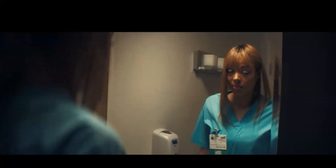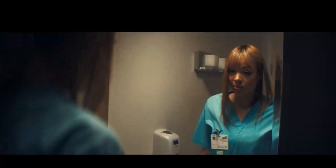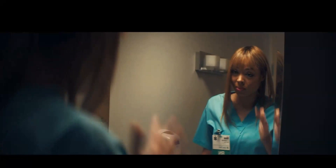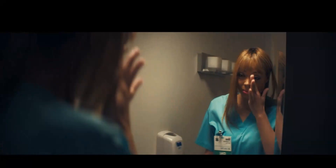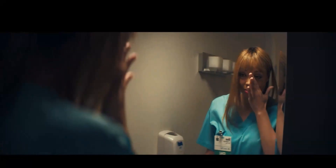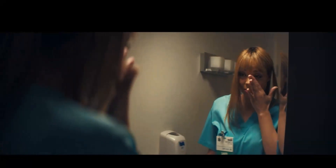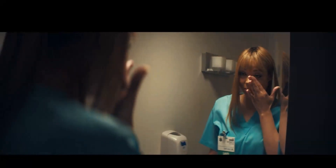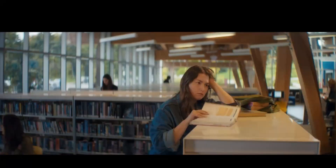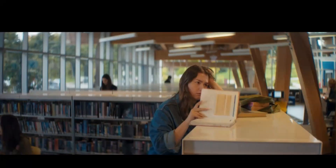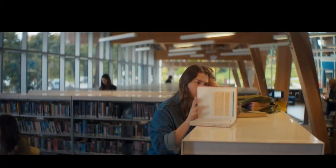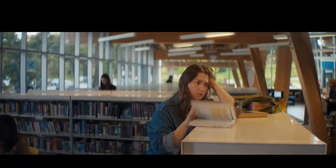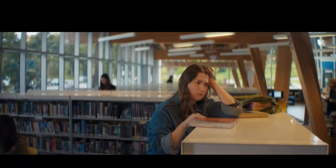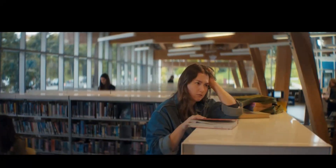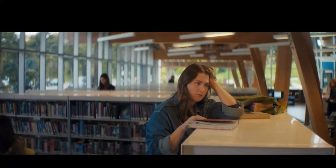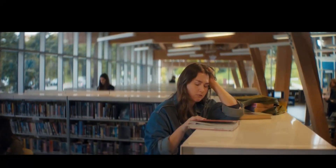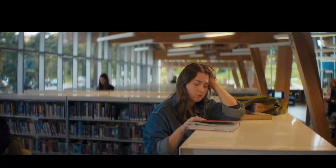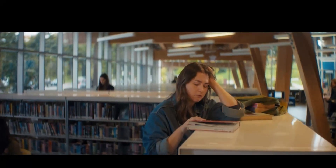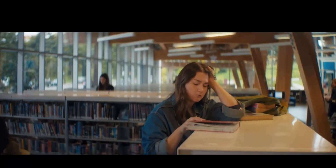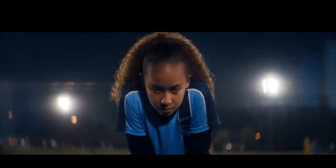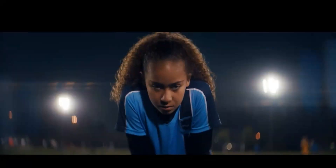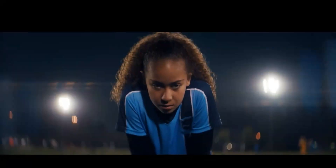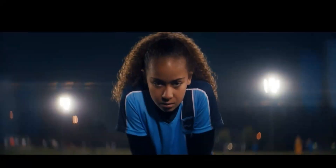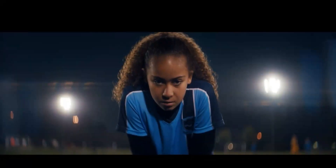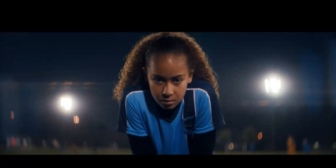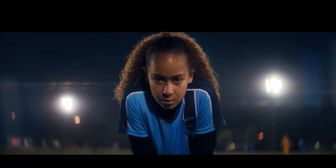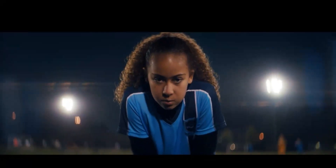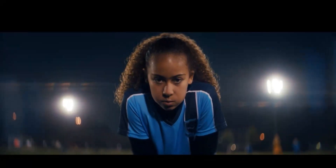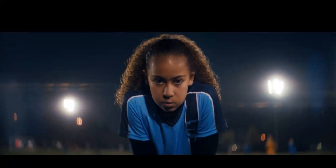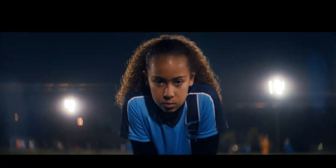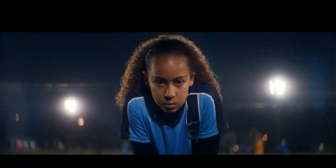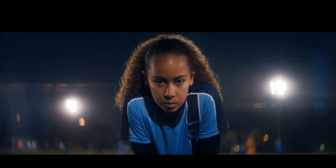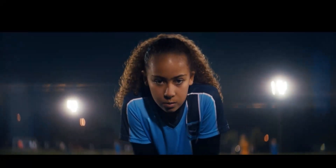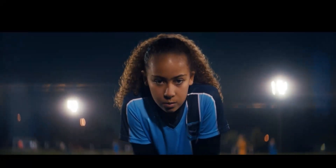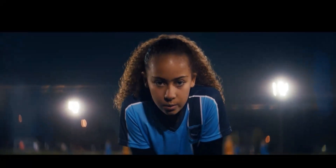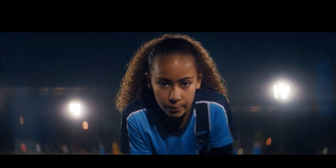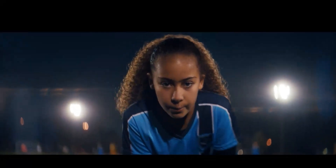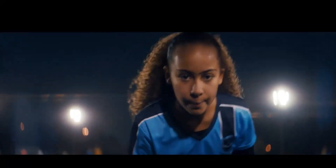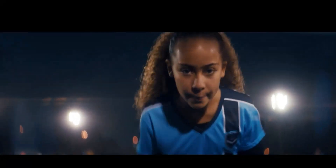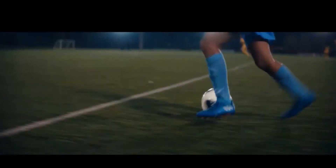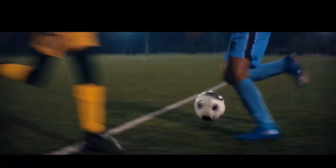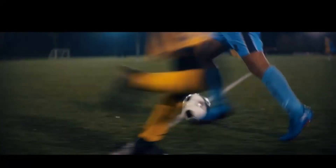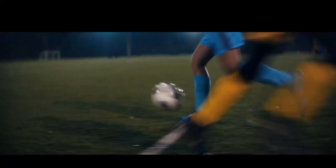Sans jamais s'asseoir sur nos lauriers. En se disant plutôt,